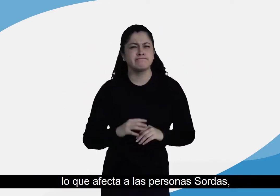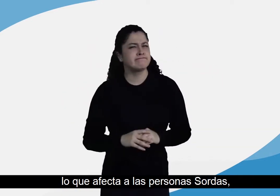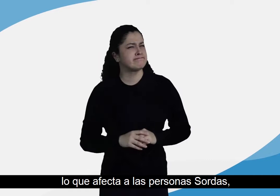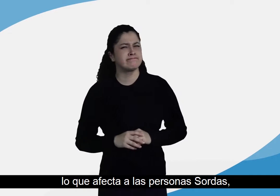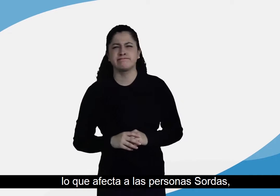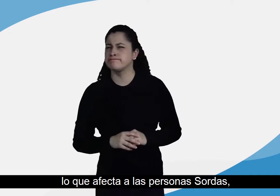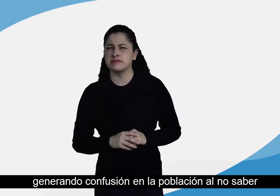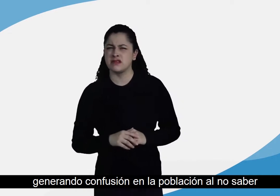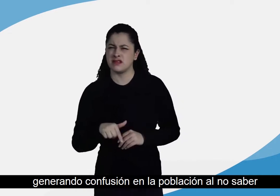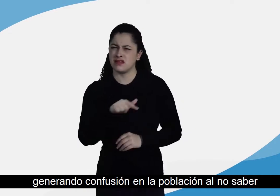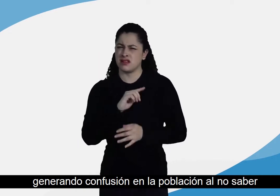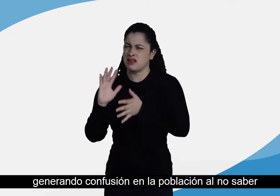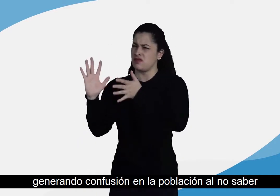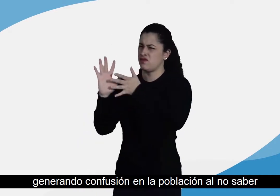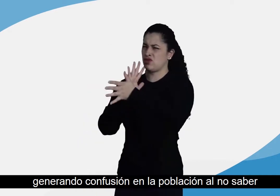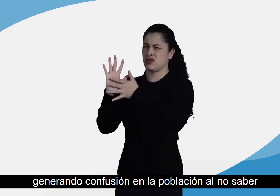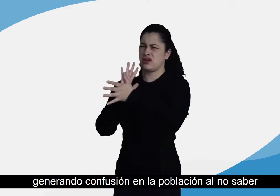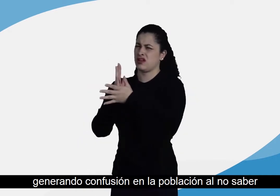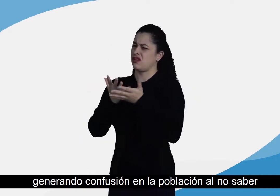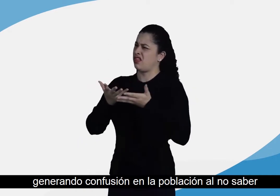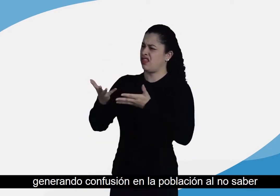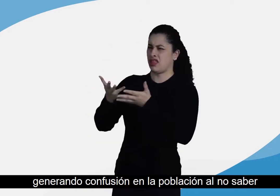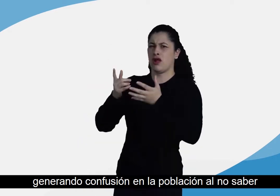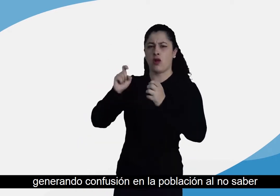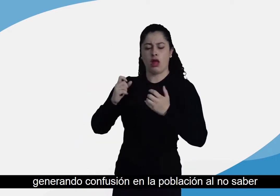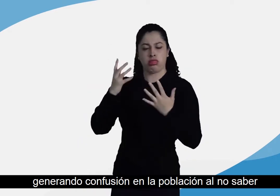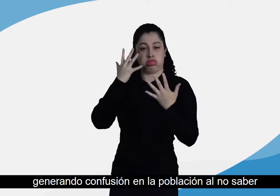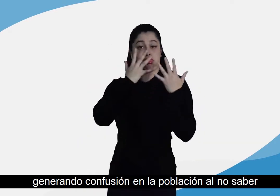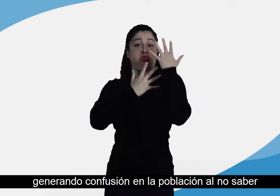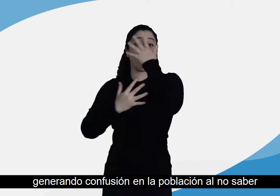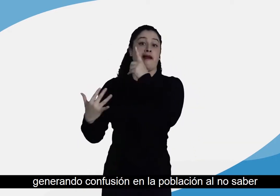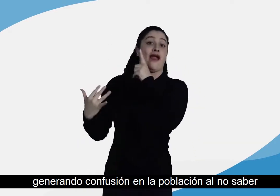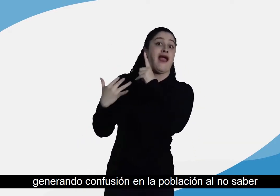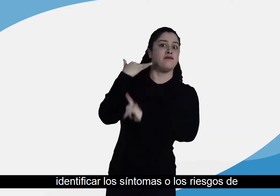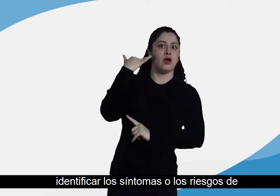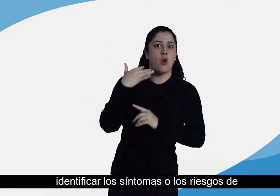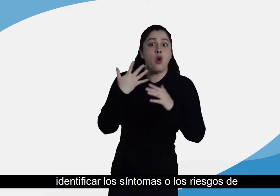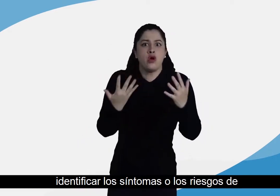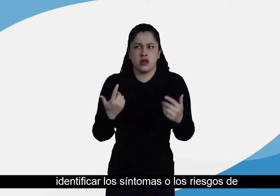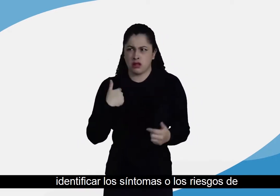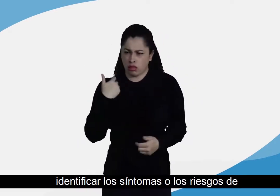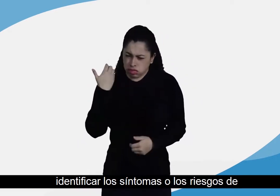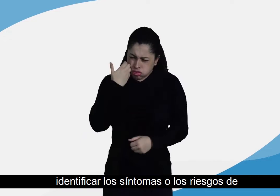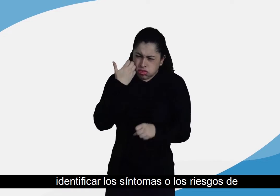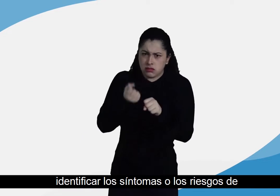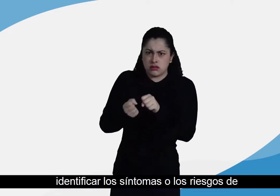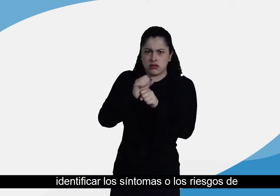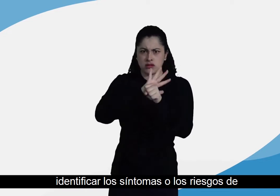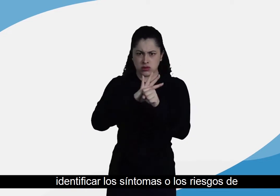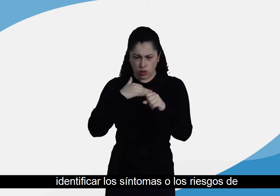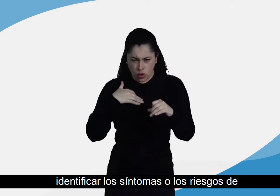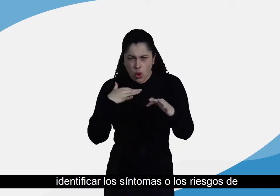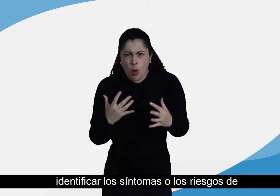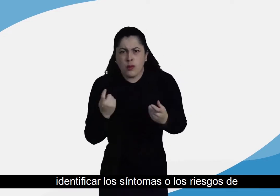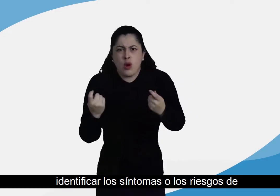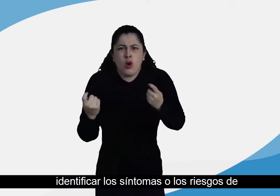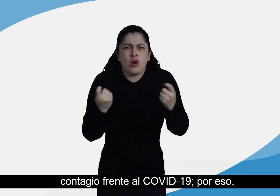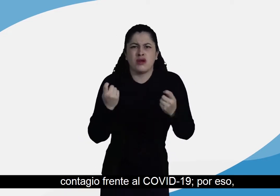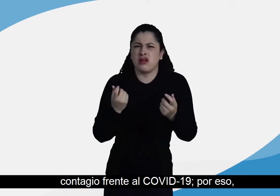generando confusión en la población al no saber identificar los síntomas o los riesgos, de